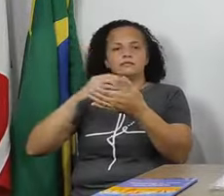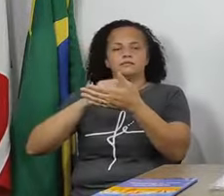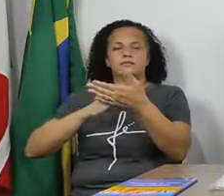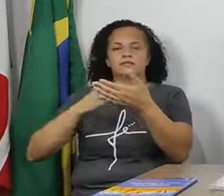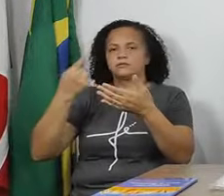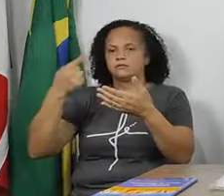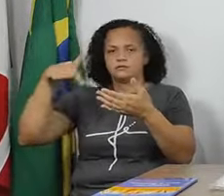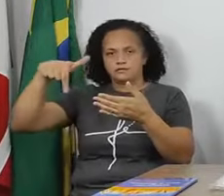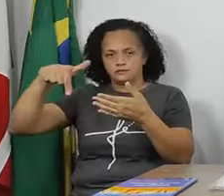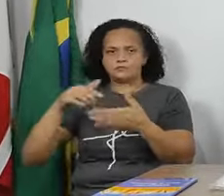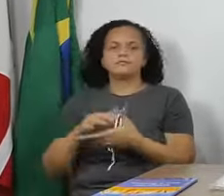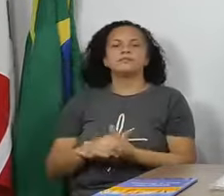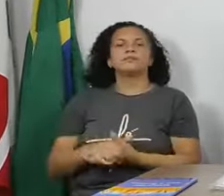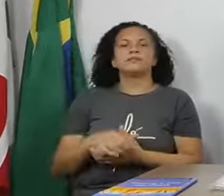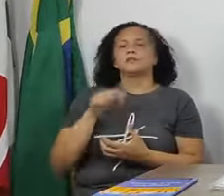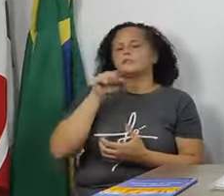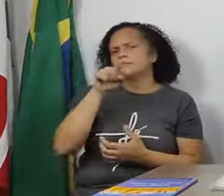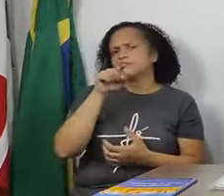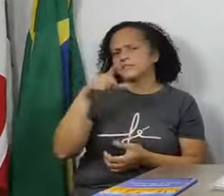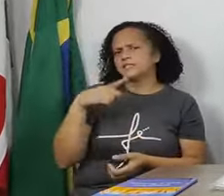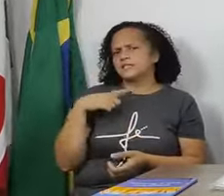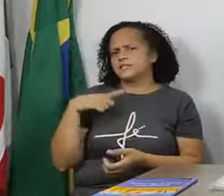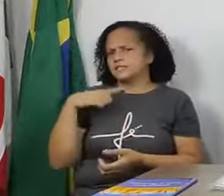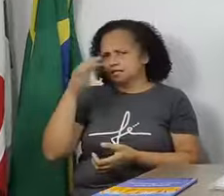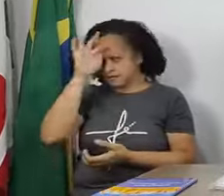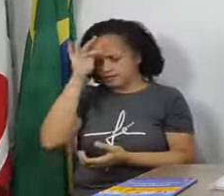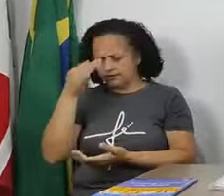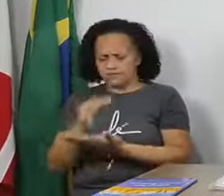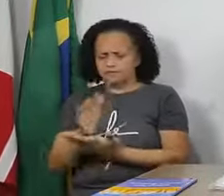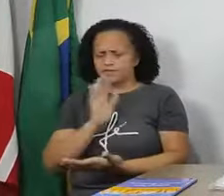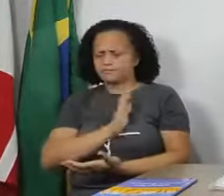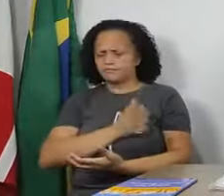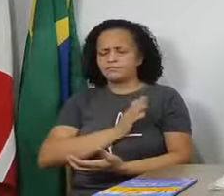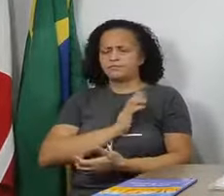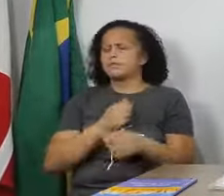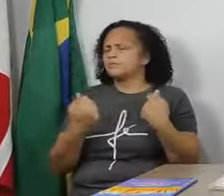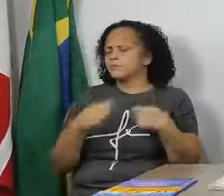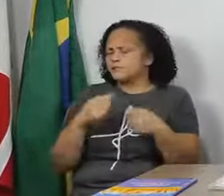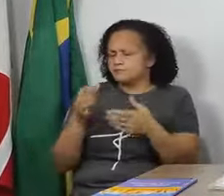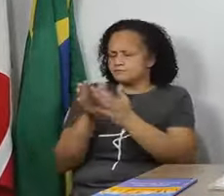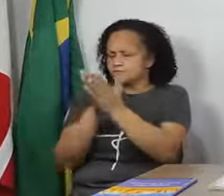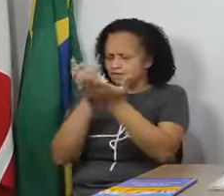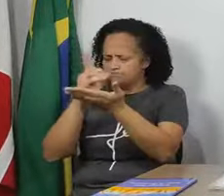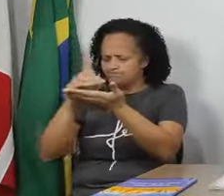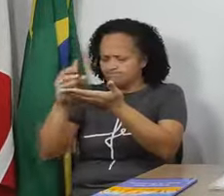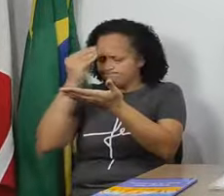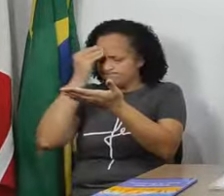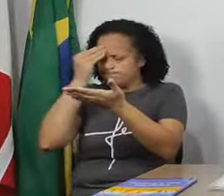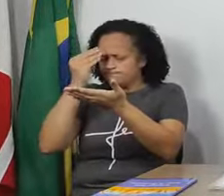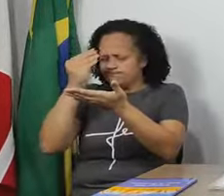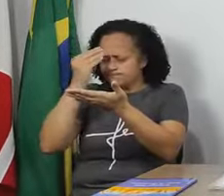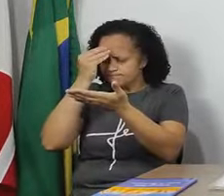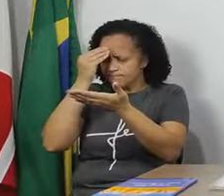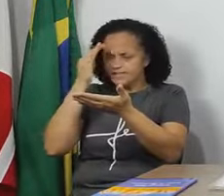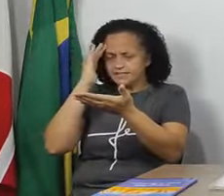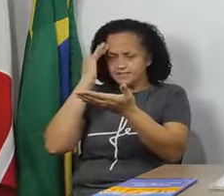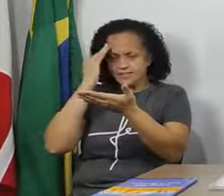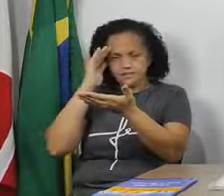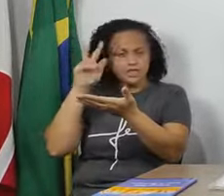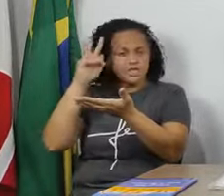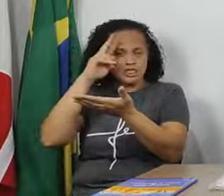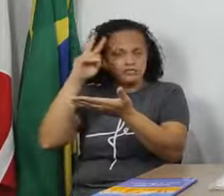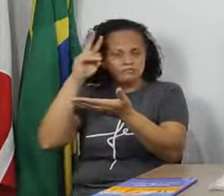teu coração, você precisa meditar de dia e de noite, sobre as promessas de